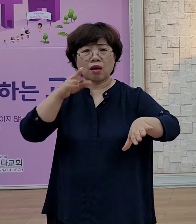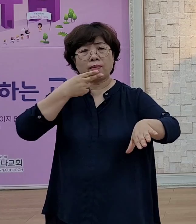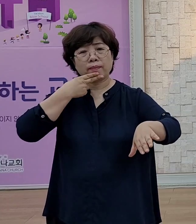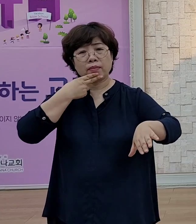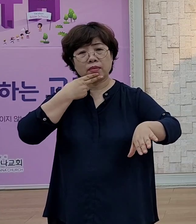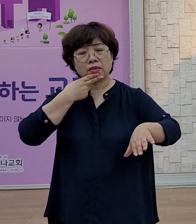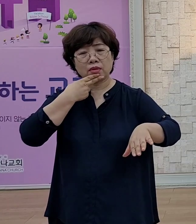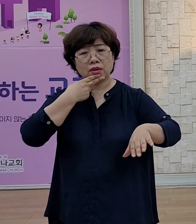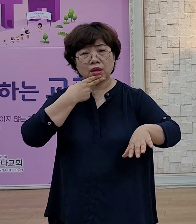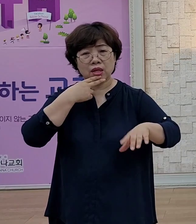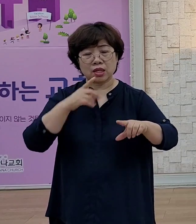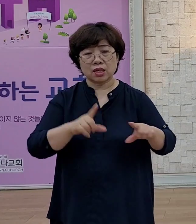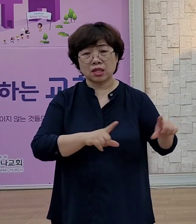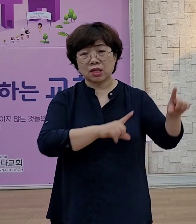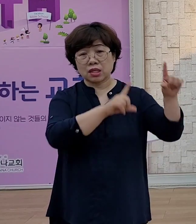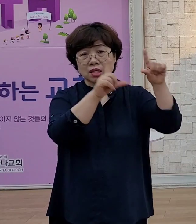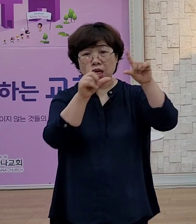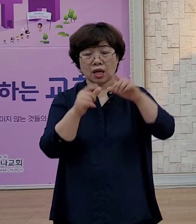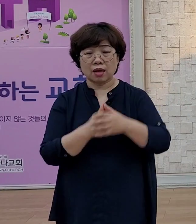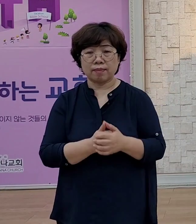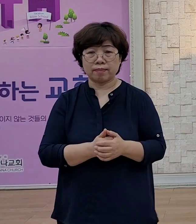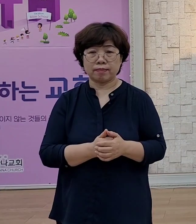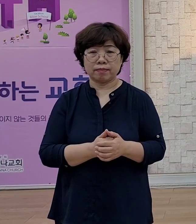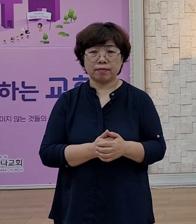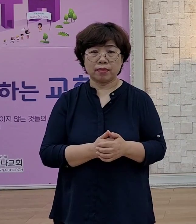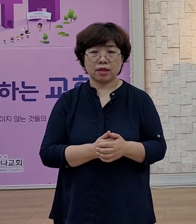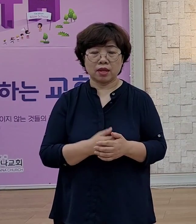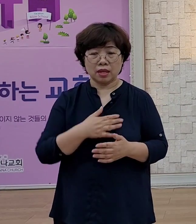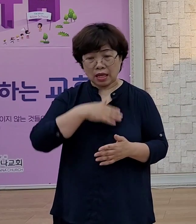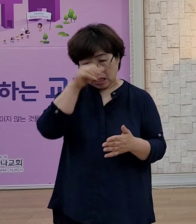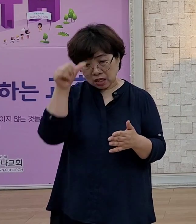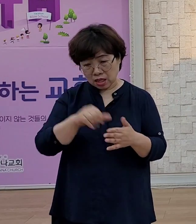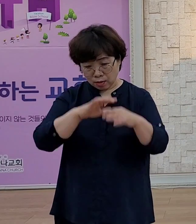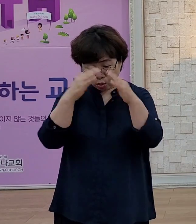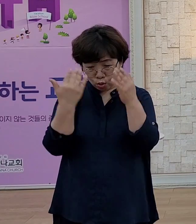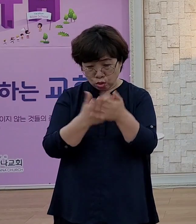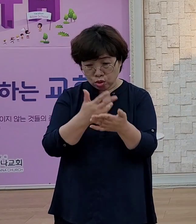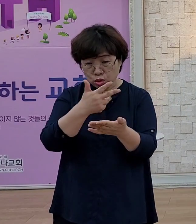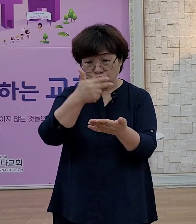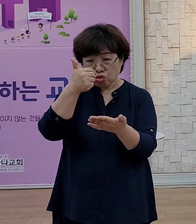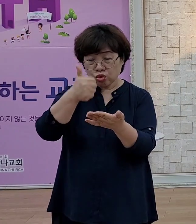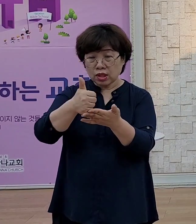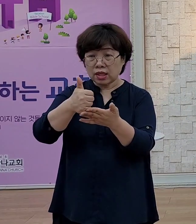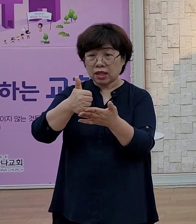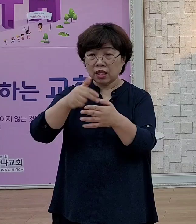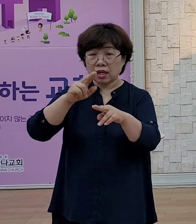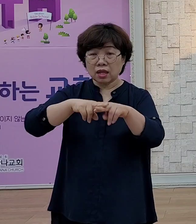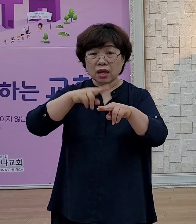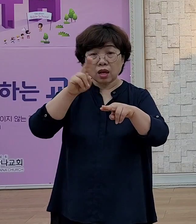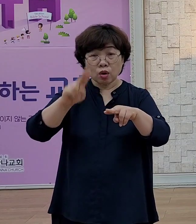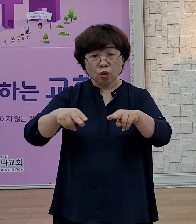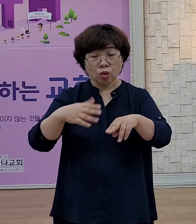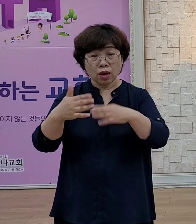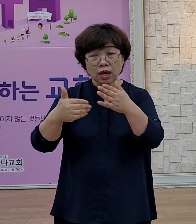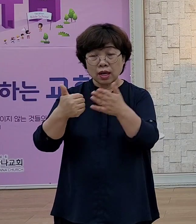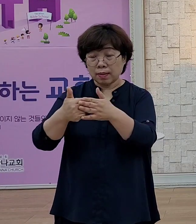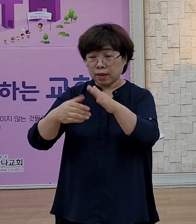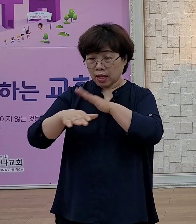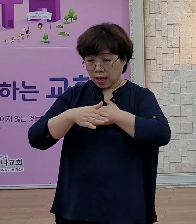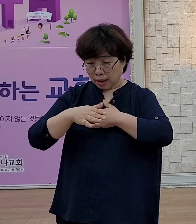살았던 우리 인생의 모든 주인됨을 이제는 내려놓고 정말 하나님이 내 마음